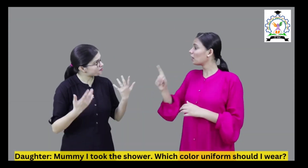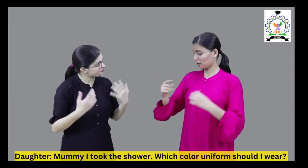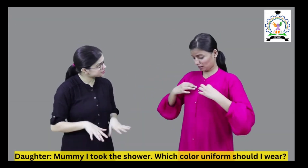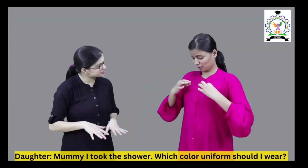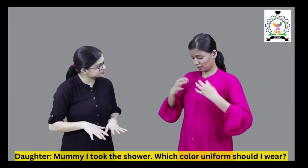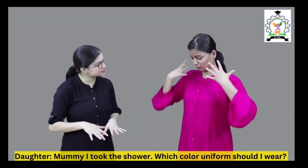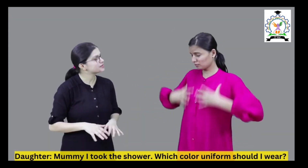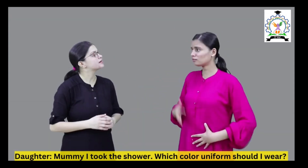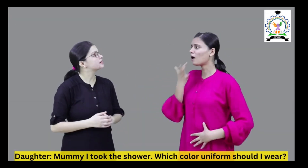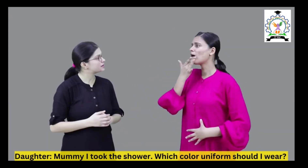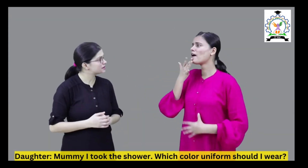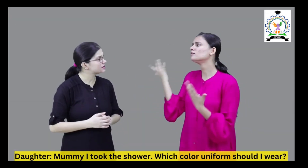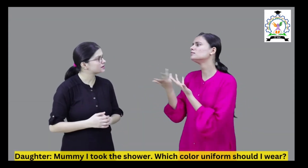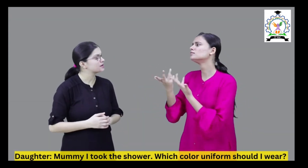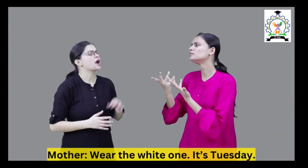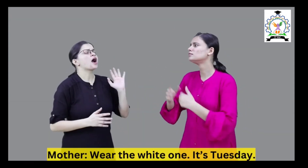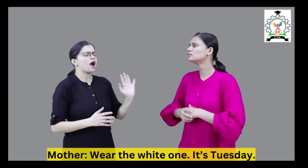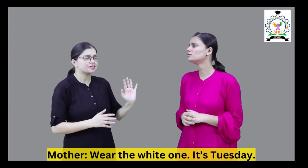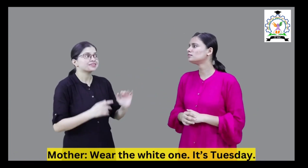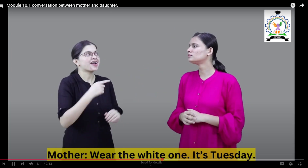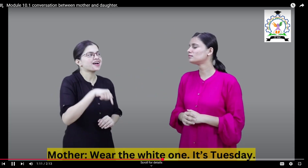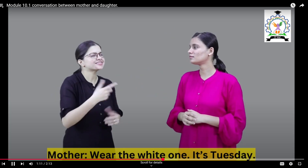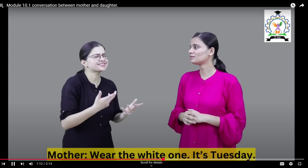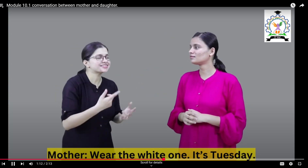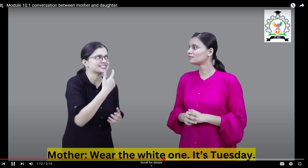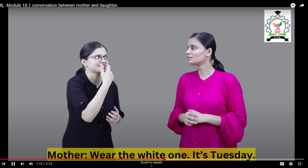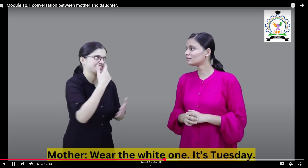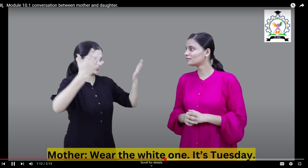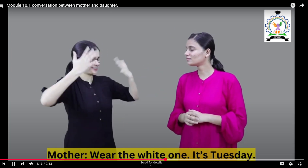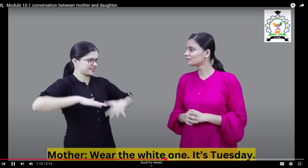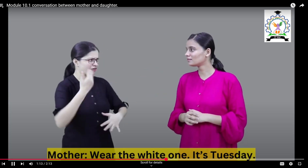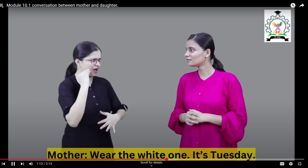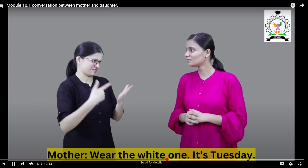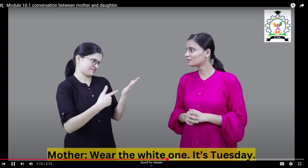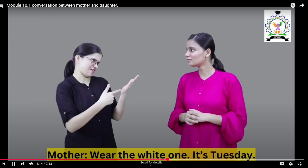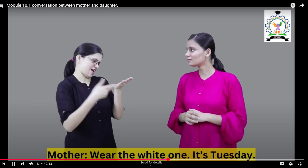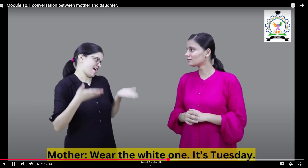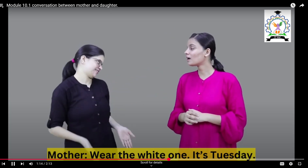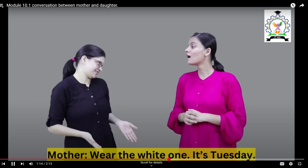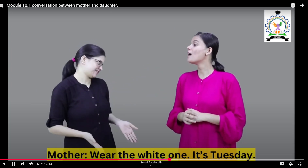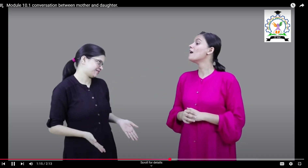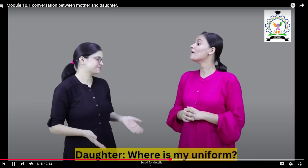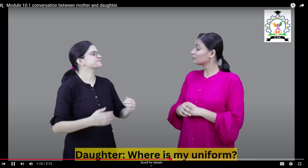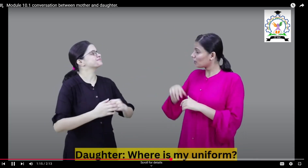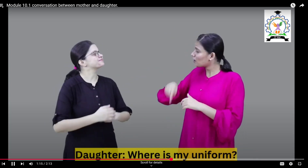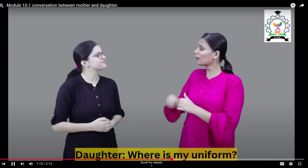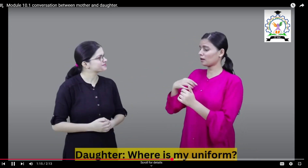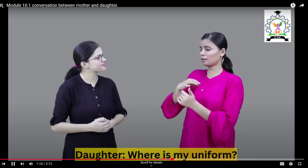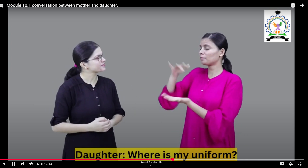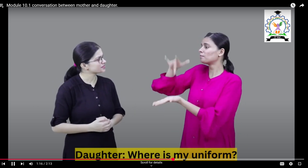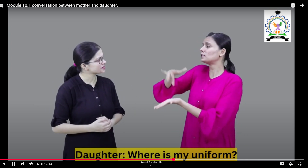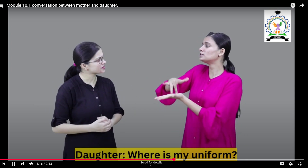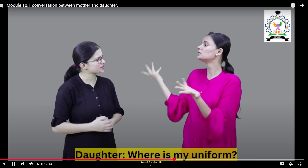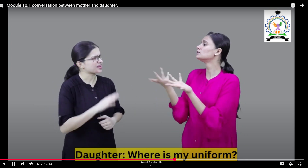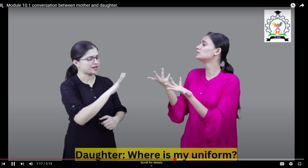मम्मी देखो, मैंने नहा लिया। आज यूनिफॉर्म का कलर कौन सा होगा? आज है वाइट कलर का यूनिफॉर्म, क्योंकि